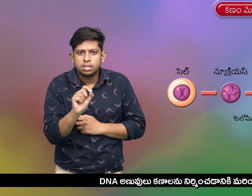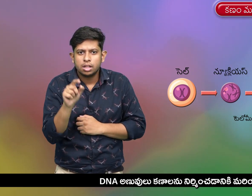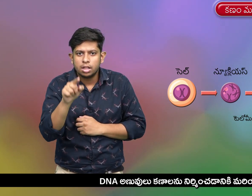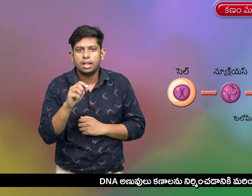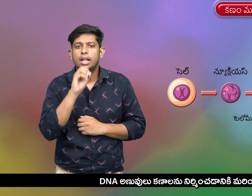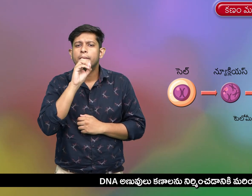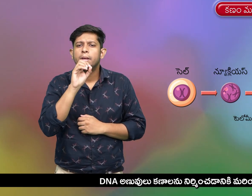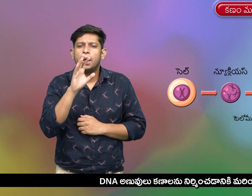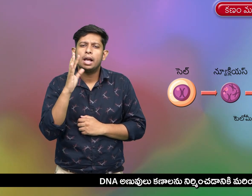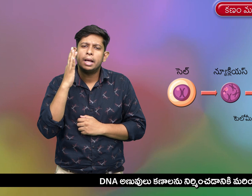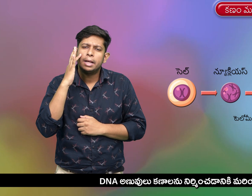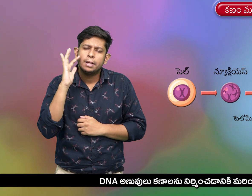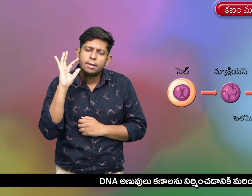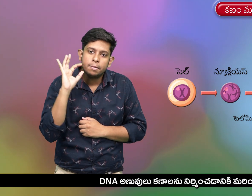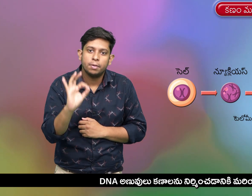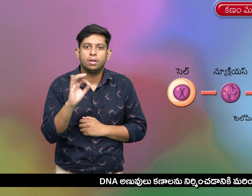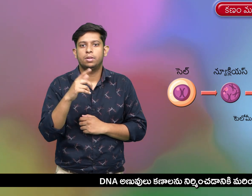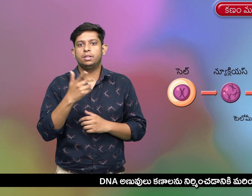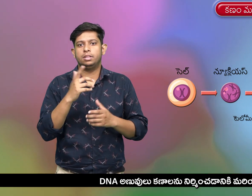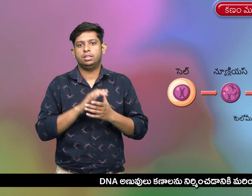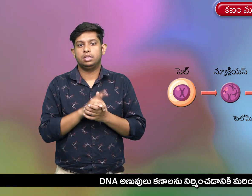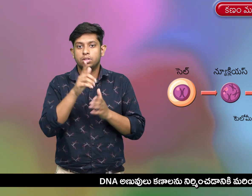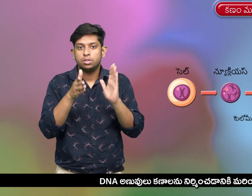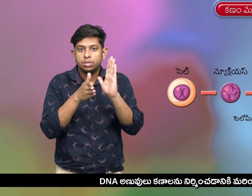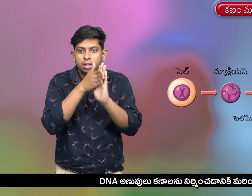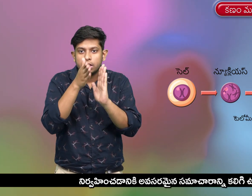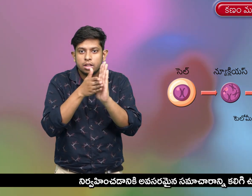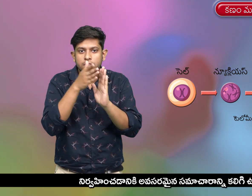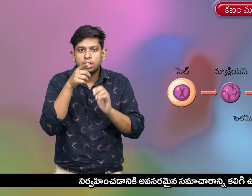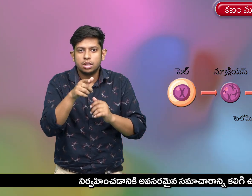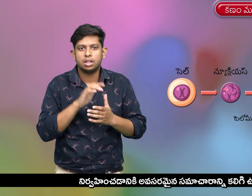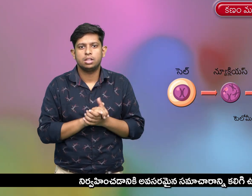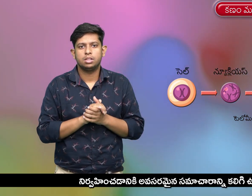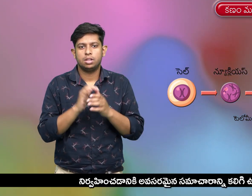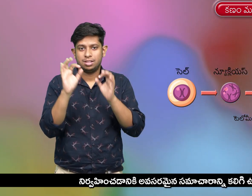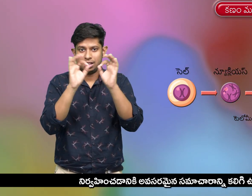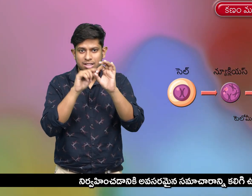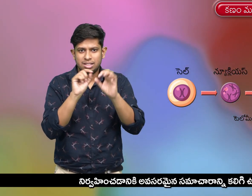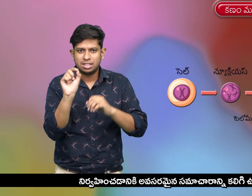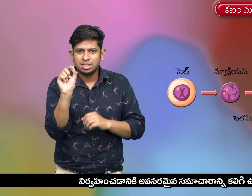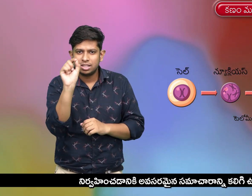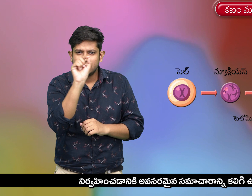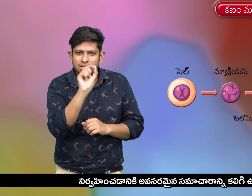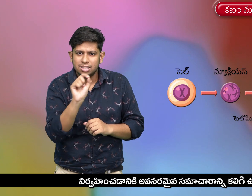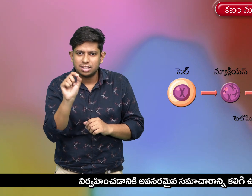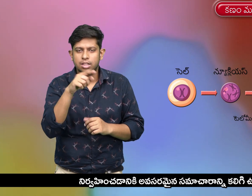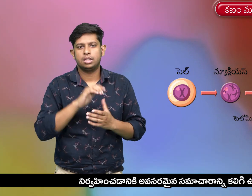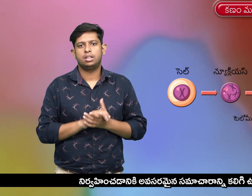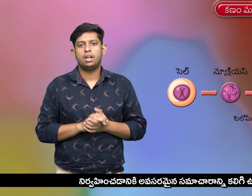డిఎన్ఏ అణువులు కణాలను నిర్మించడానికి మరియు నిర్వహించడానికి అవసరమైన సమాచారాన్ని కలిగి